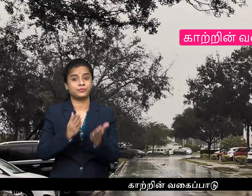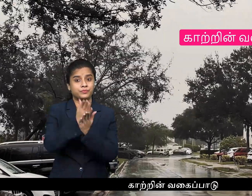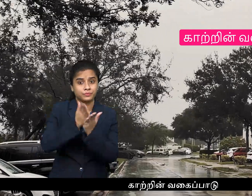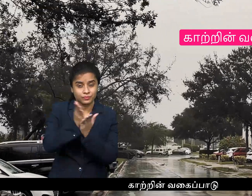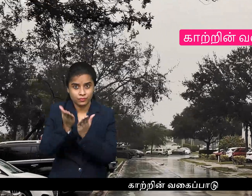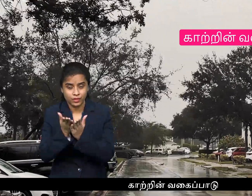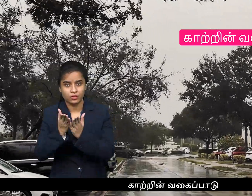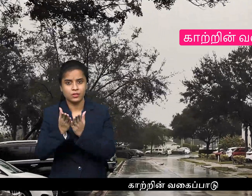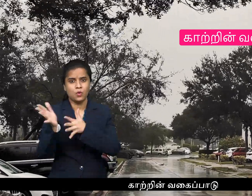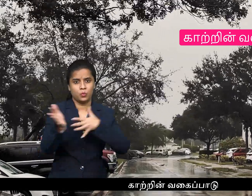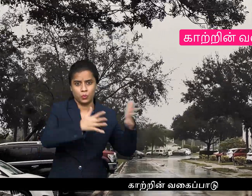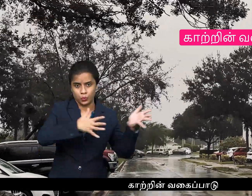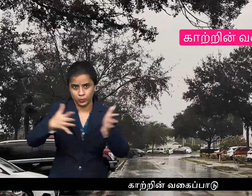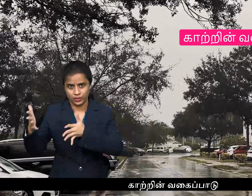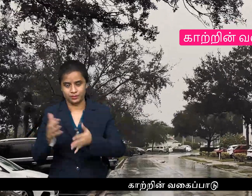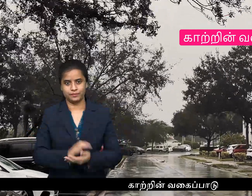காற்றின் வகைப்பாடு.